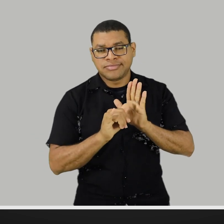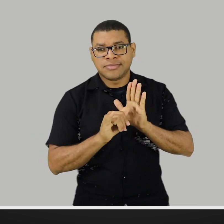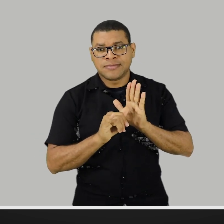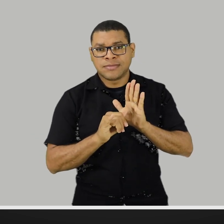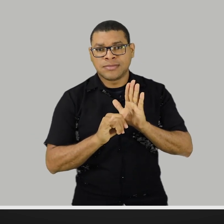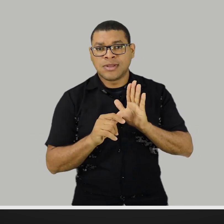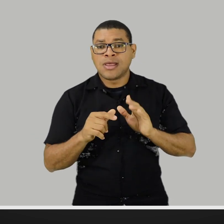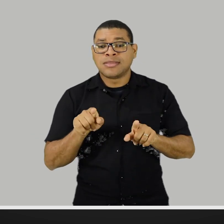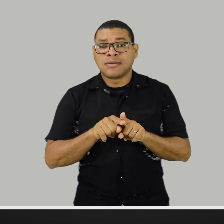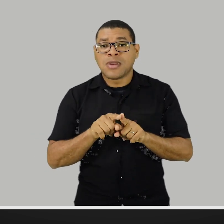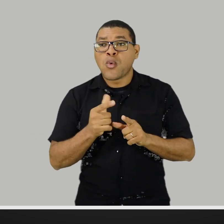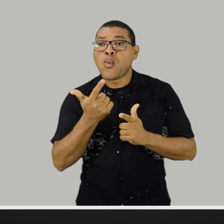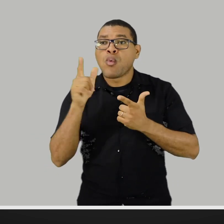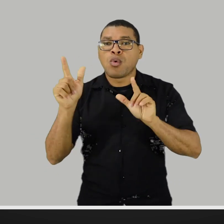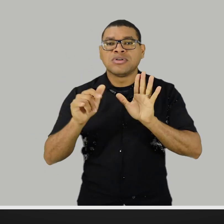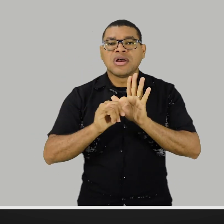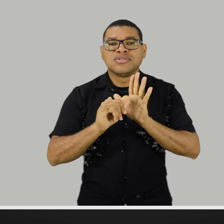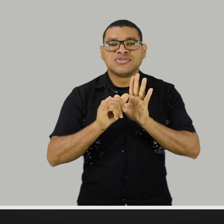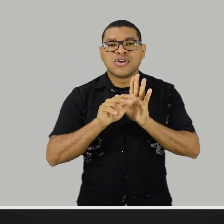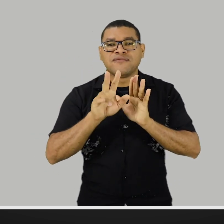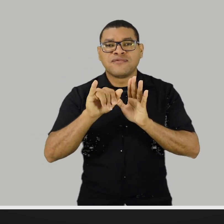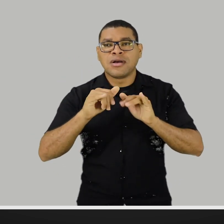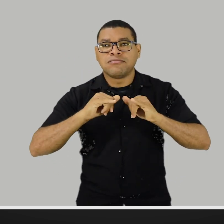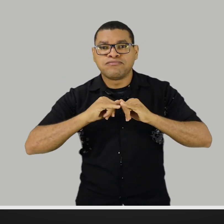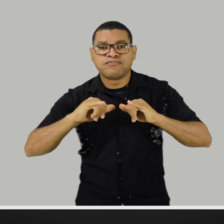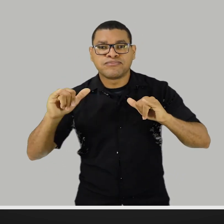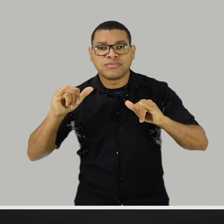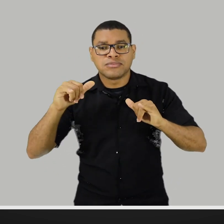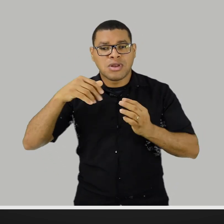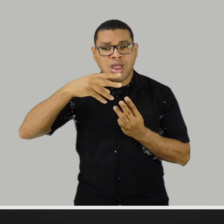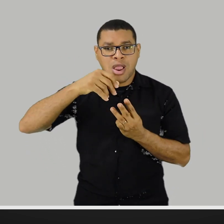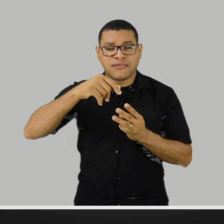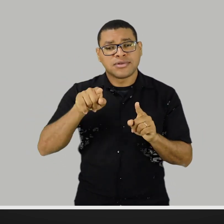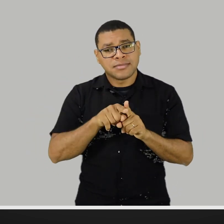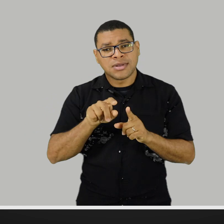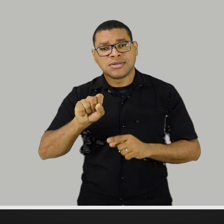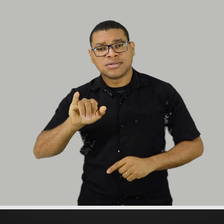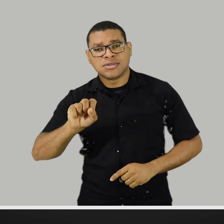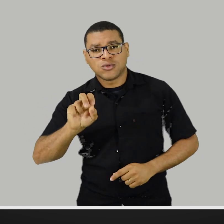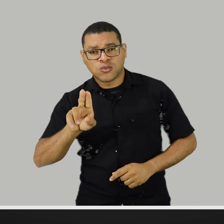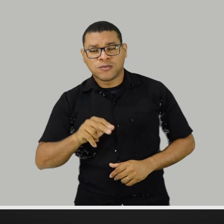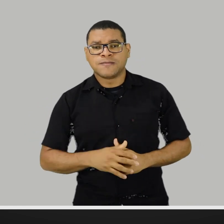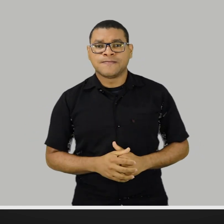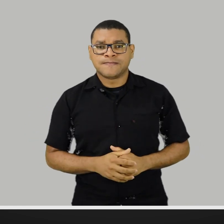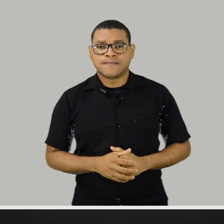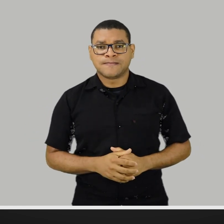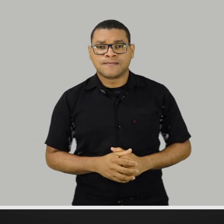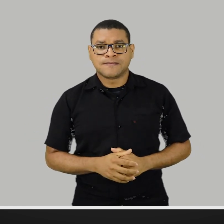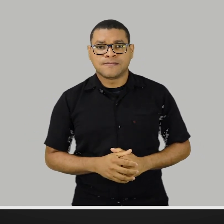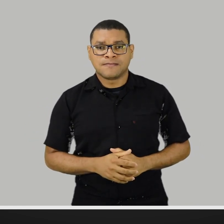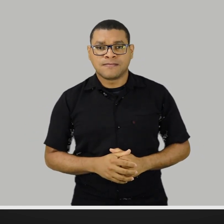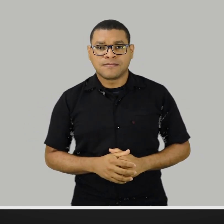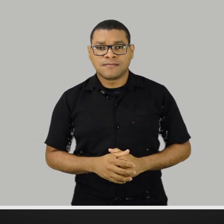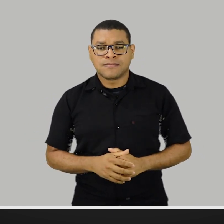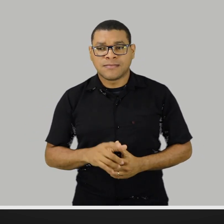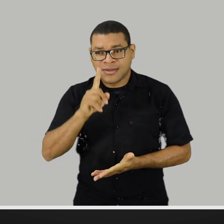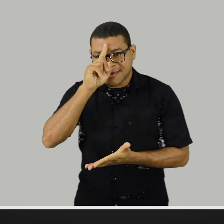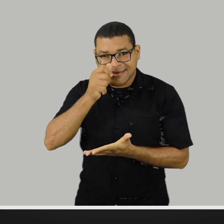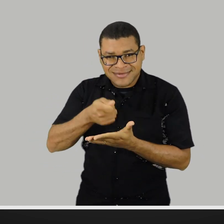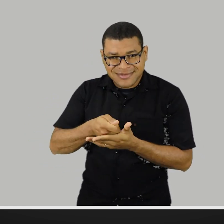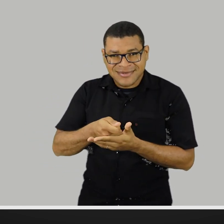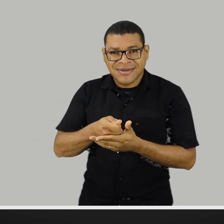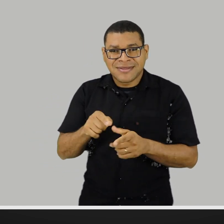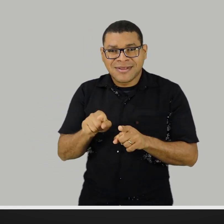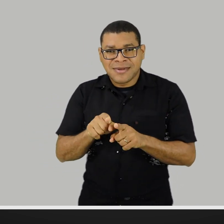bem como dos editais que vierem a ser expedidos pela UFES e pelo SISU da definição das